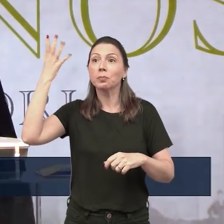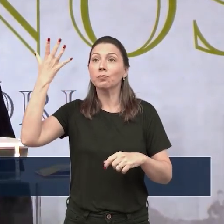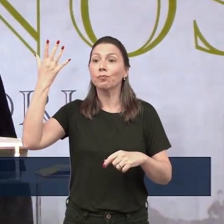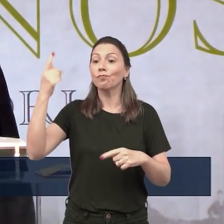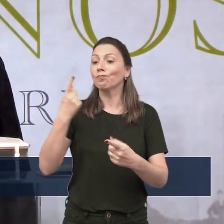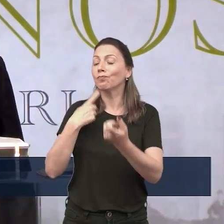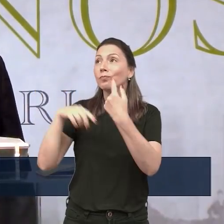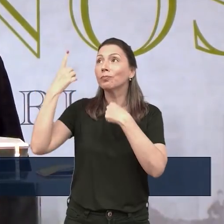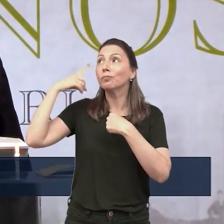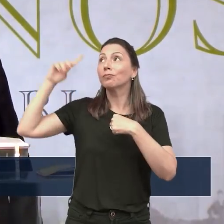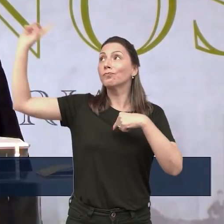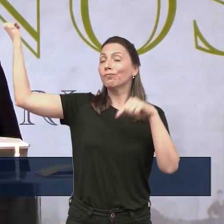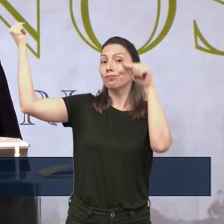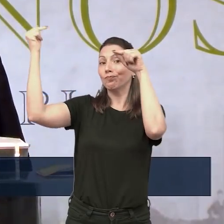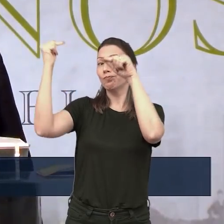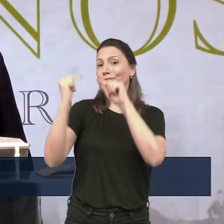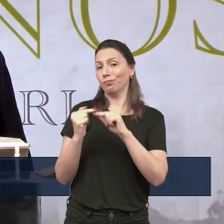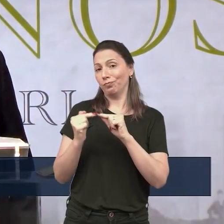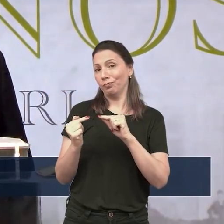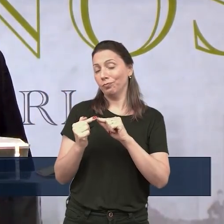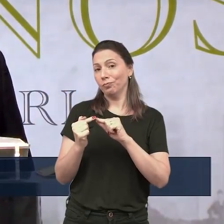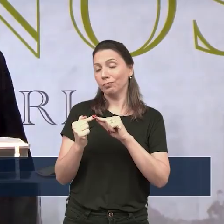vontade.